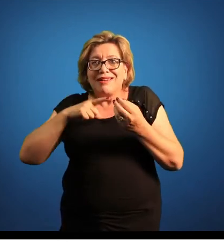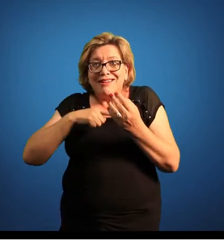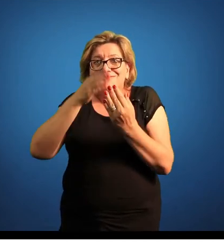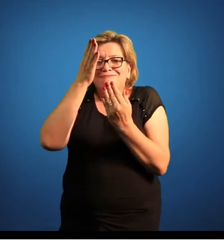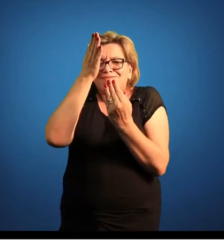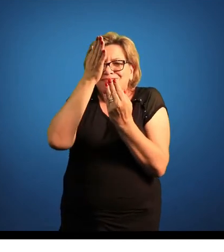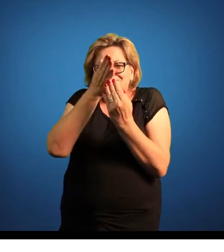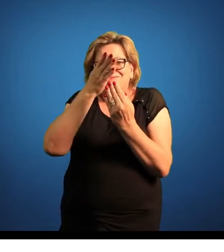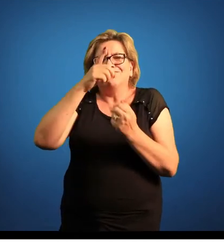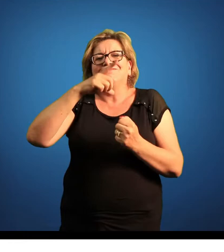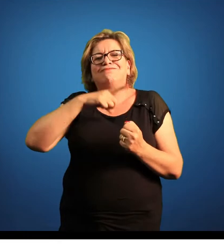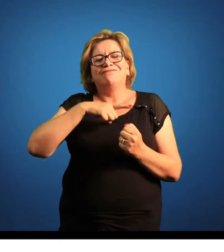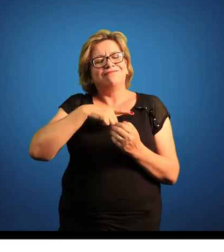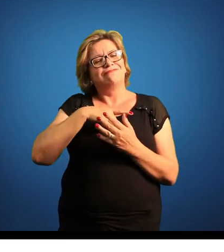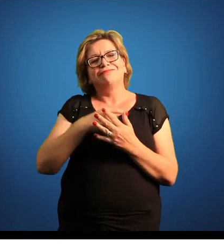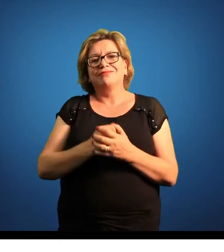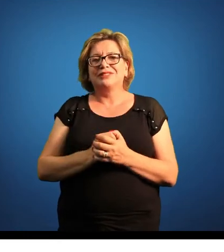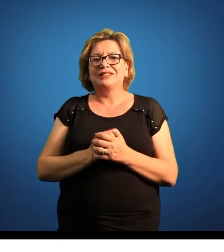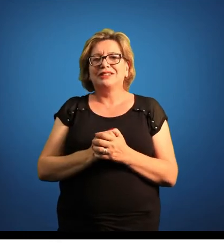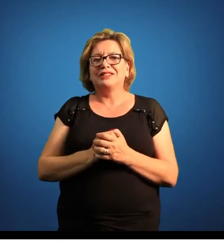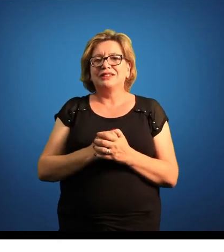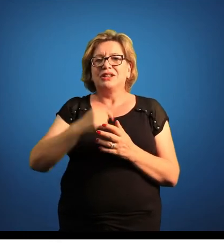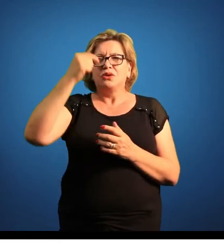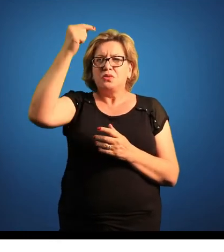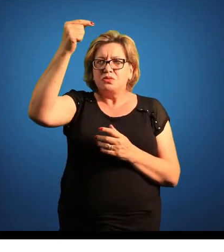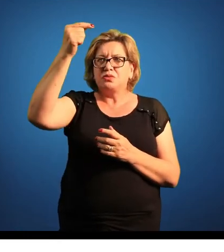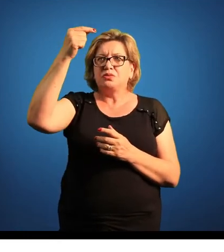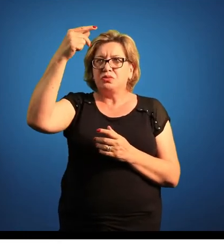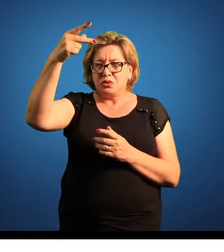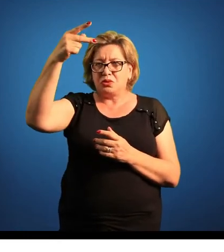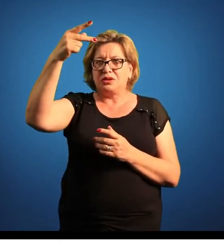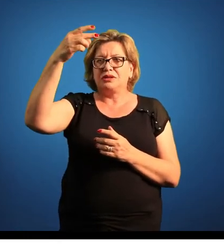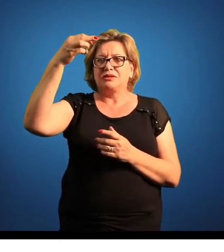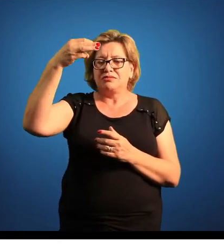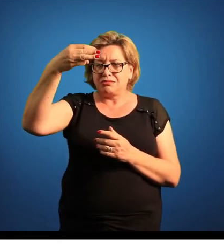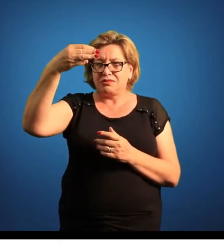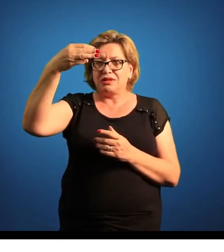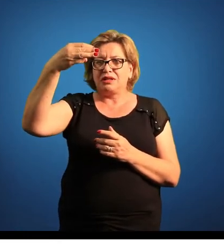meio? Eu tenho aqui, ó,